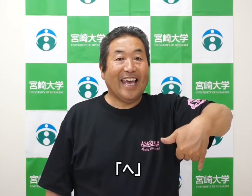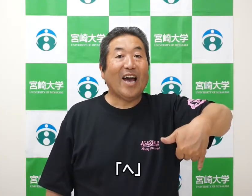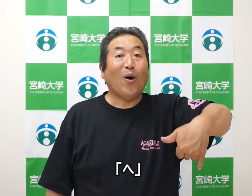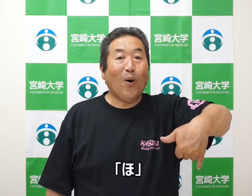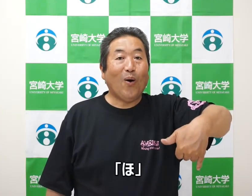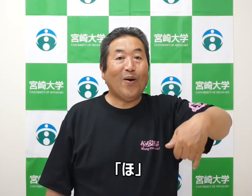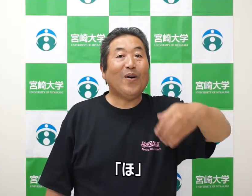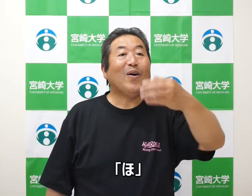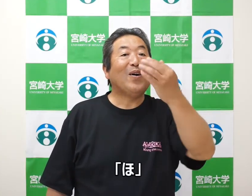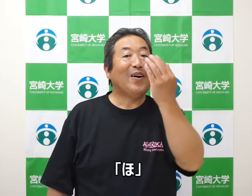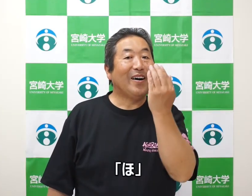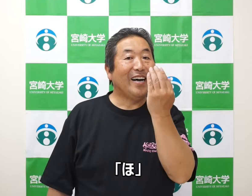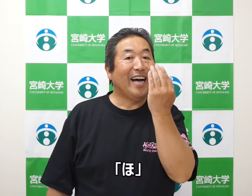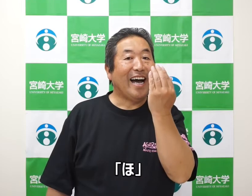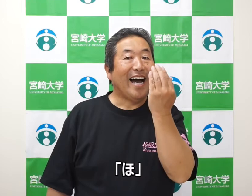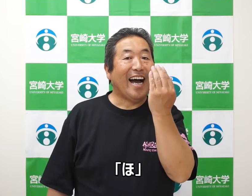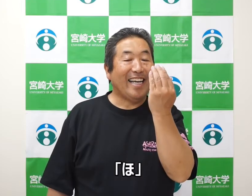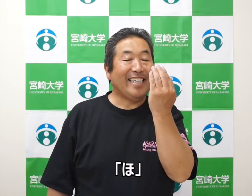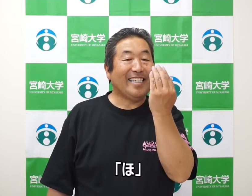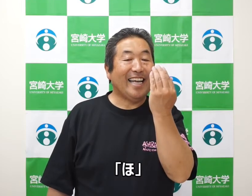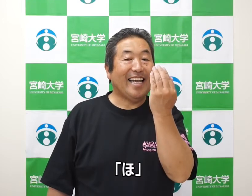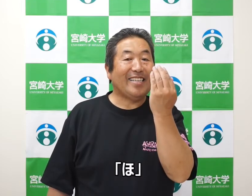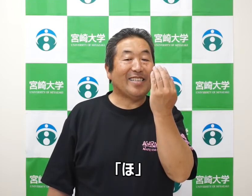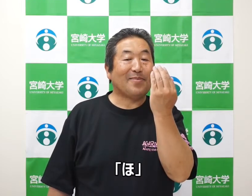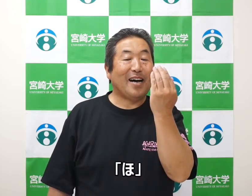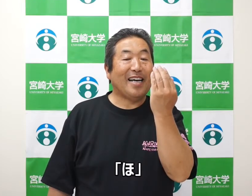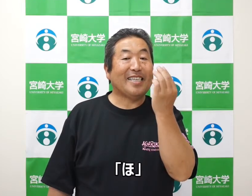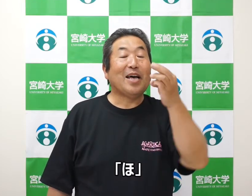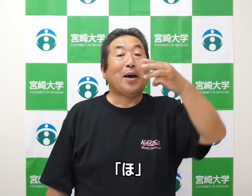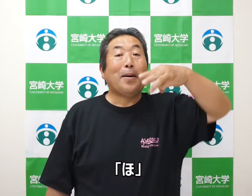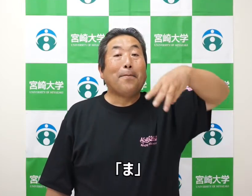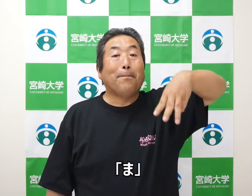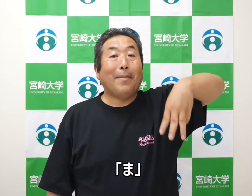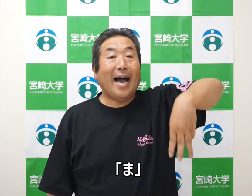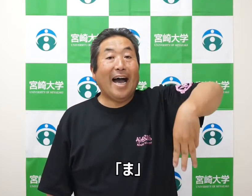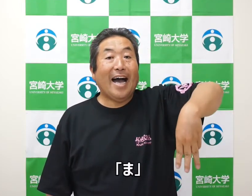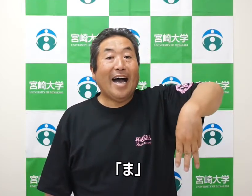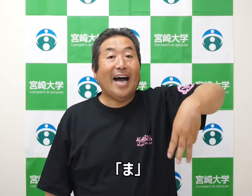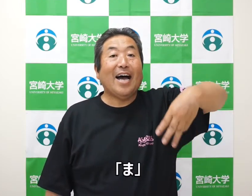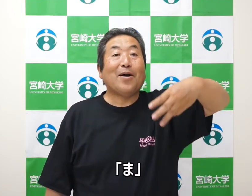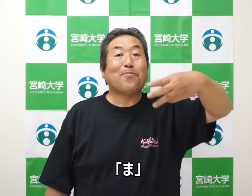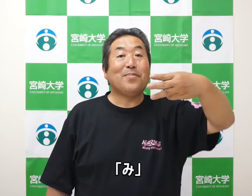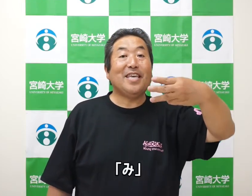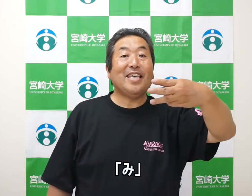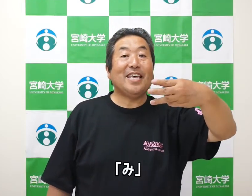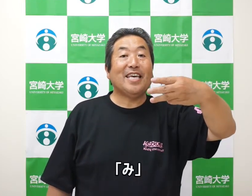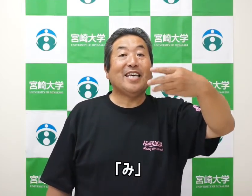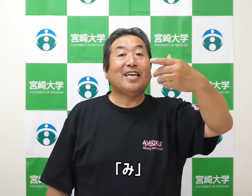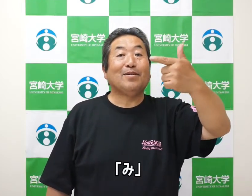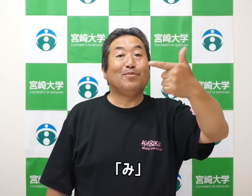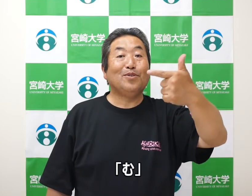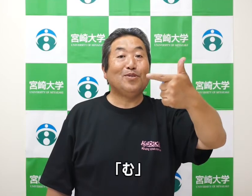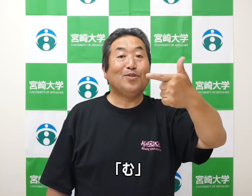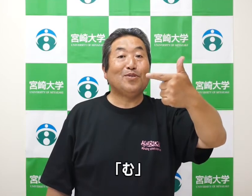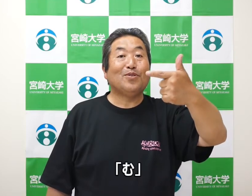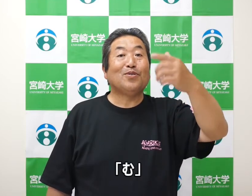ほ。はい、いいですね。次いきます。ま、み、む、